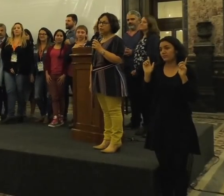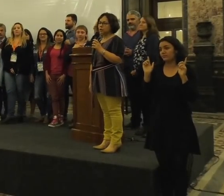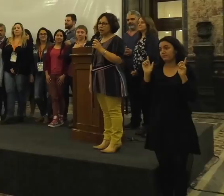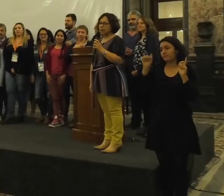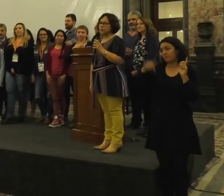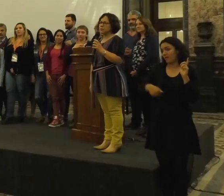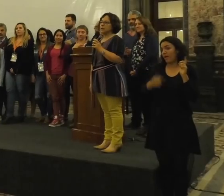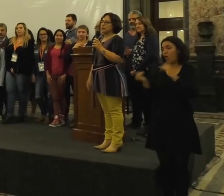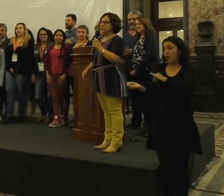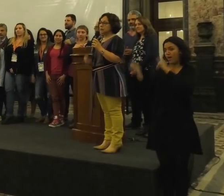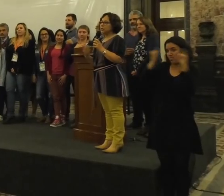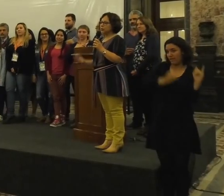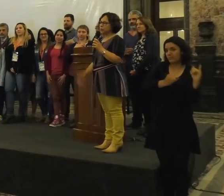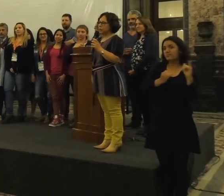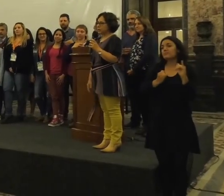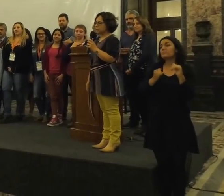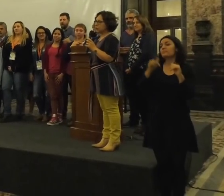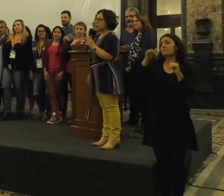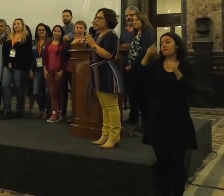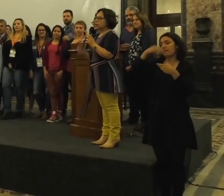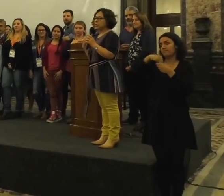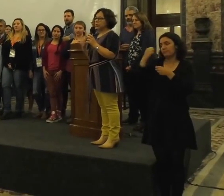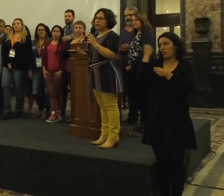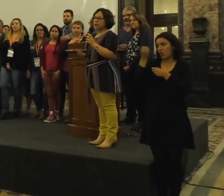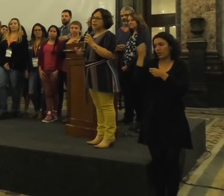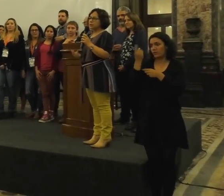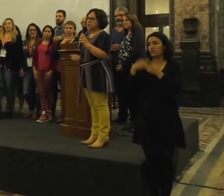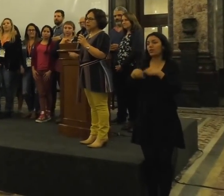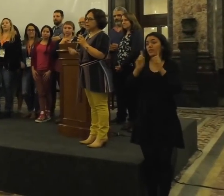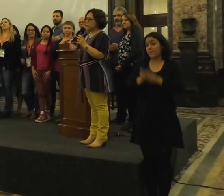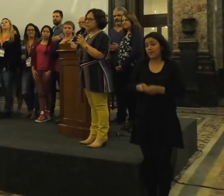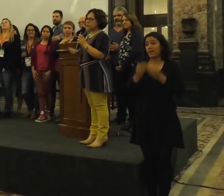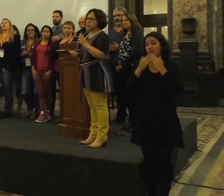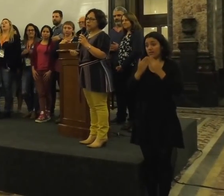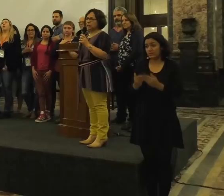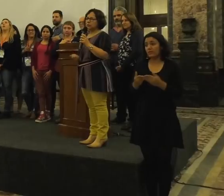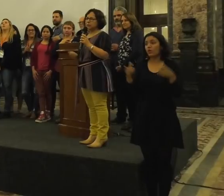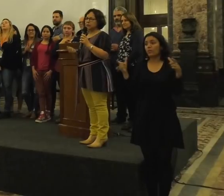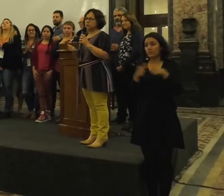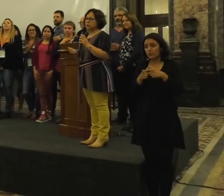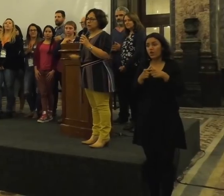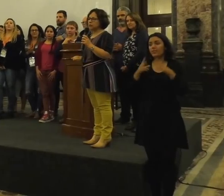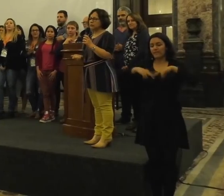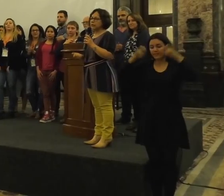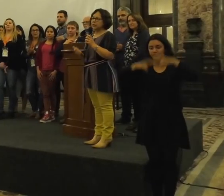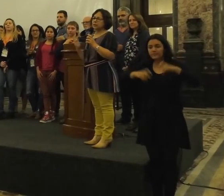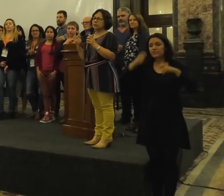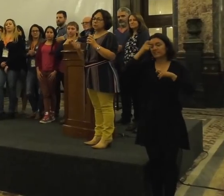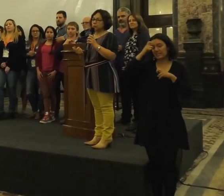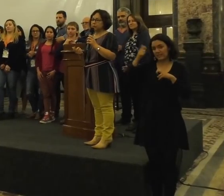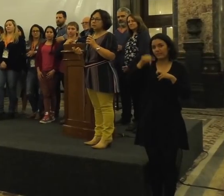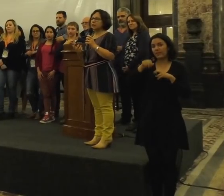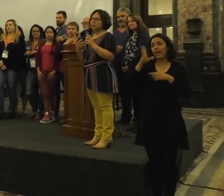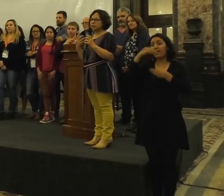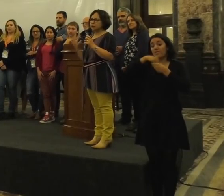de estas jornadas en el marco del Congreso. No quiero dejar de agradecer a la Comisión Sectorial de Investigación Científica de